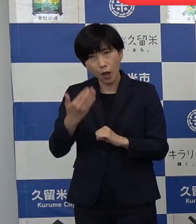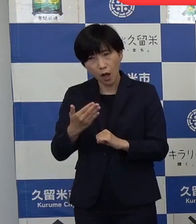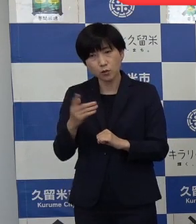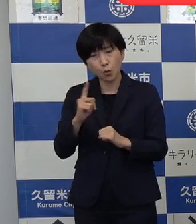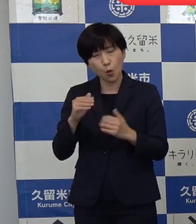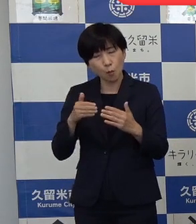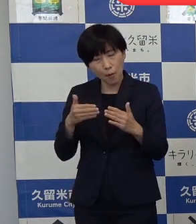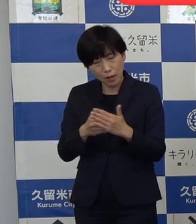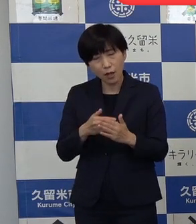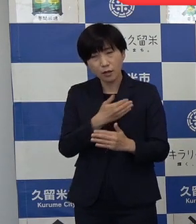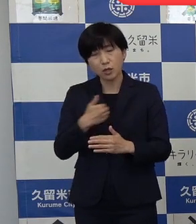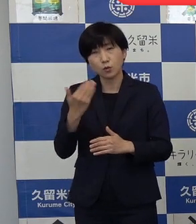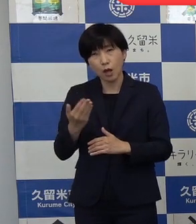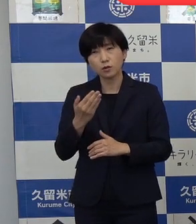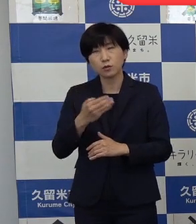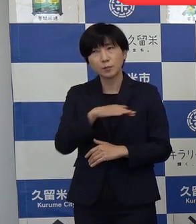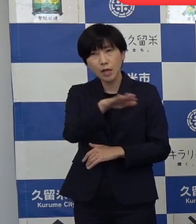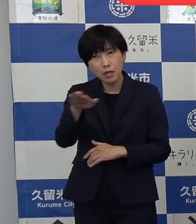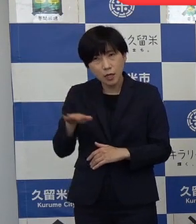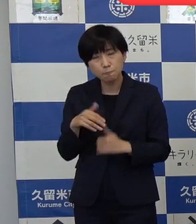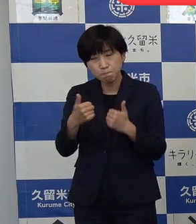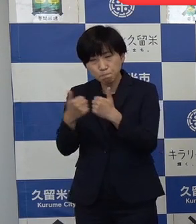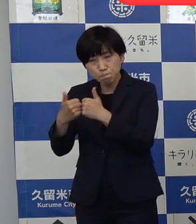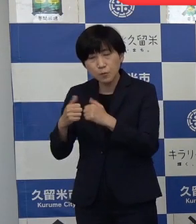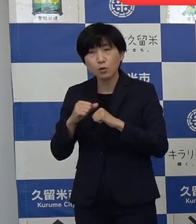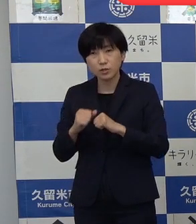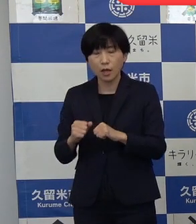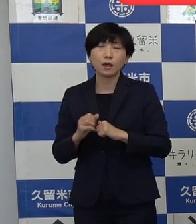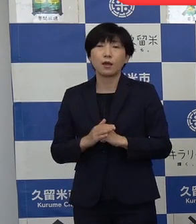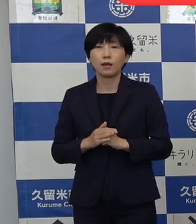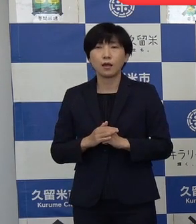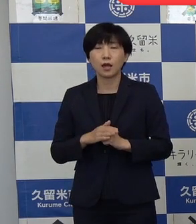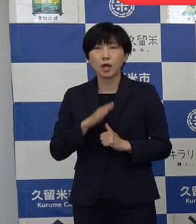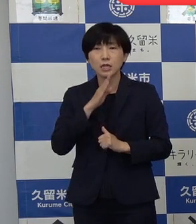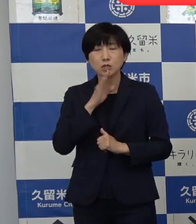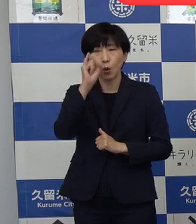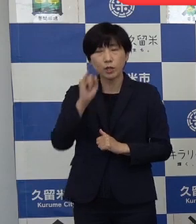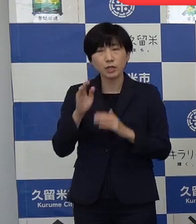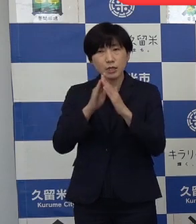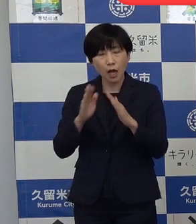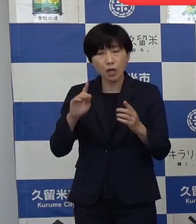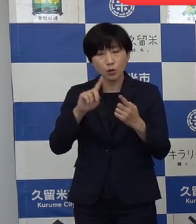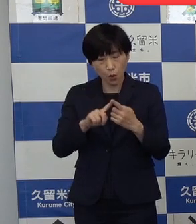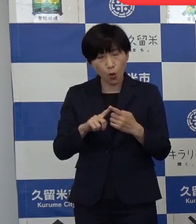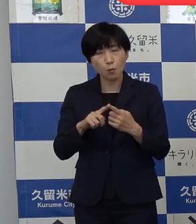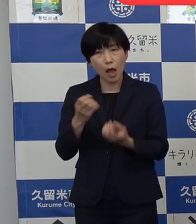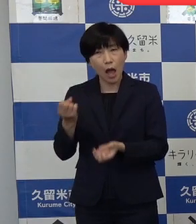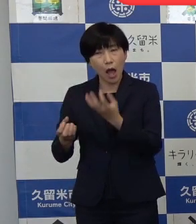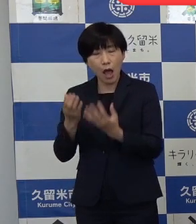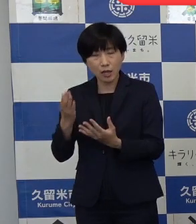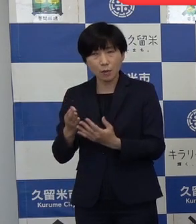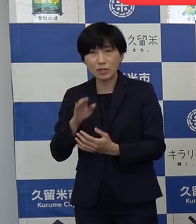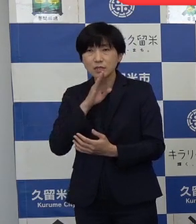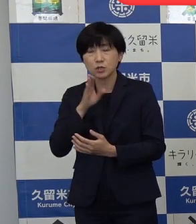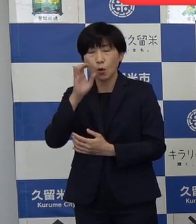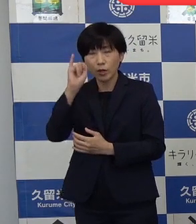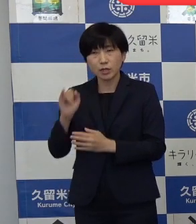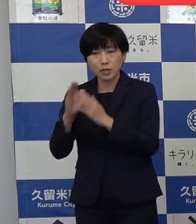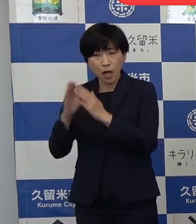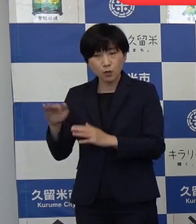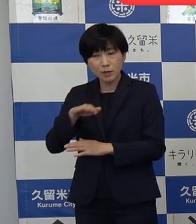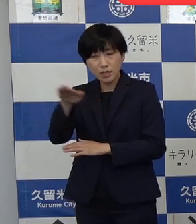かということで、皆さん方にご相談を申し上げ、実行委員会並びに花火祭りの実行委員会の皆さん方に